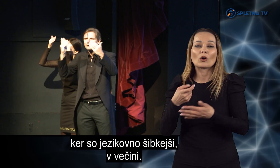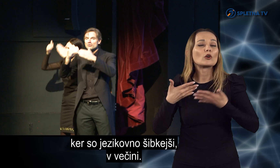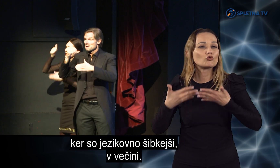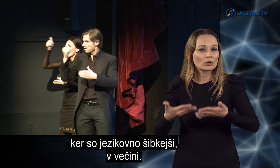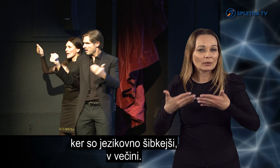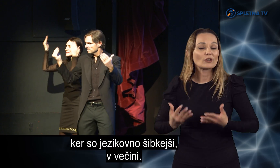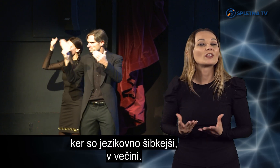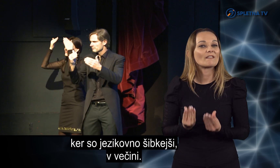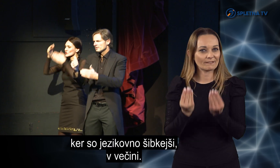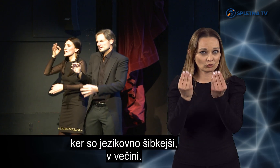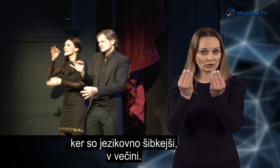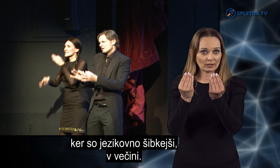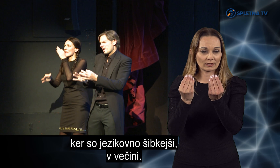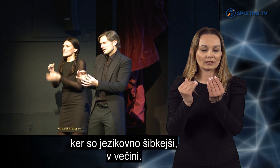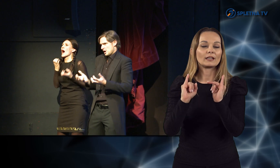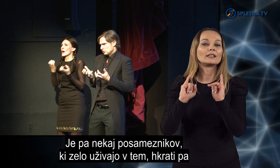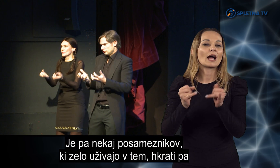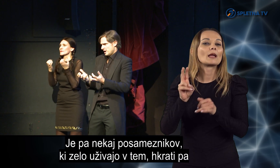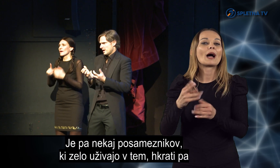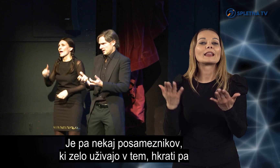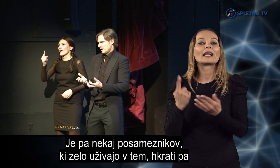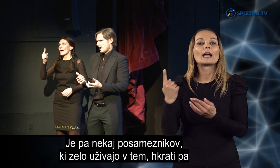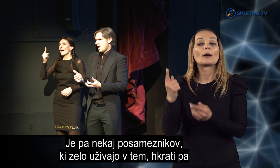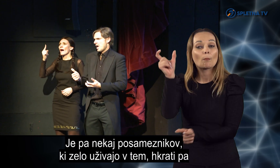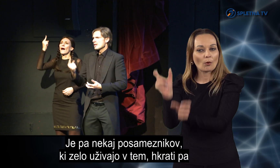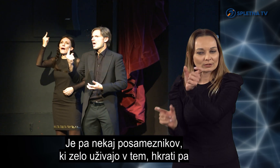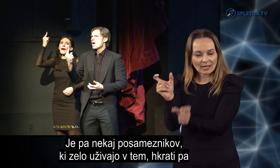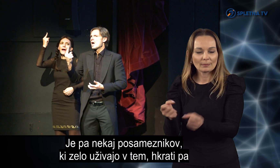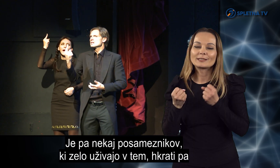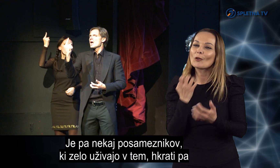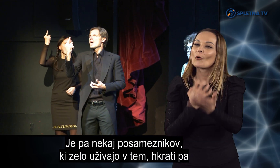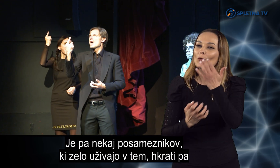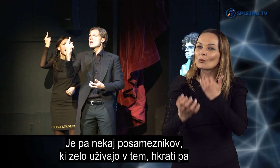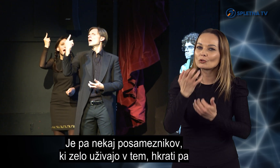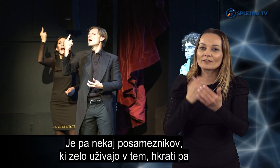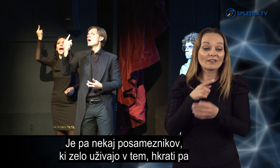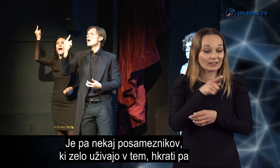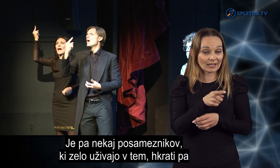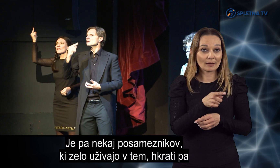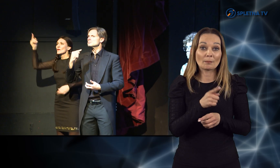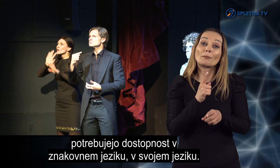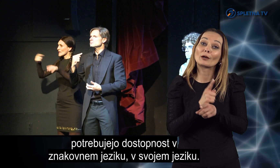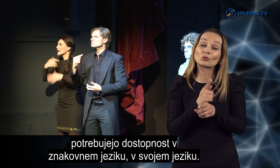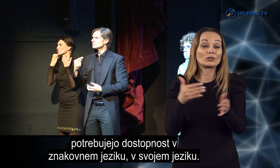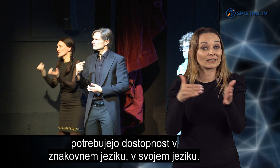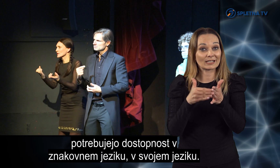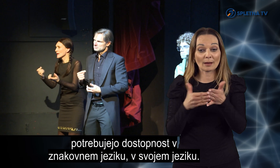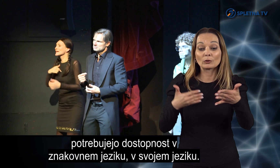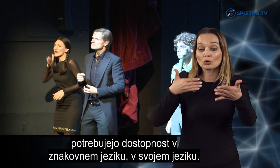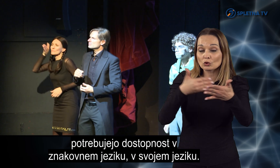šibkejši, v večini. Je nekaj posameznikov, ki pa zelo uživa v tem, a hkrati potrebuje dostopnost v